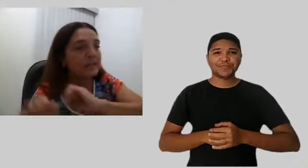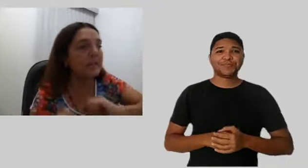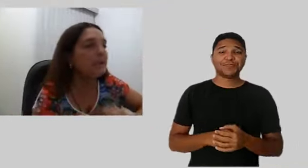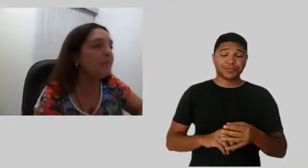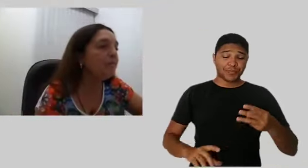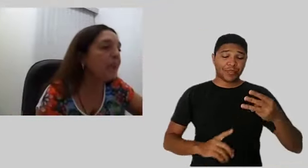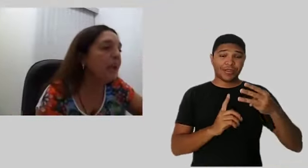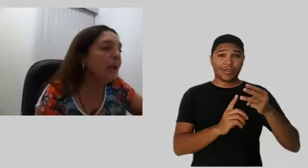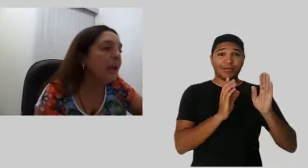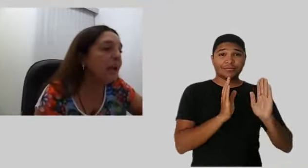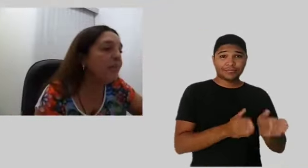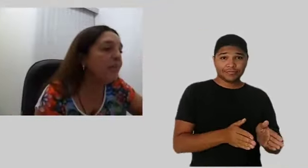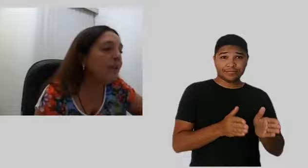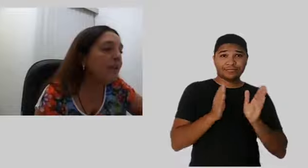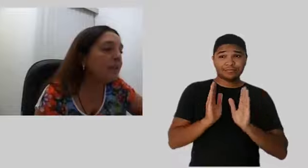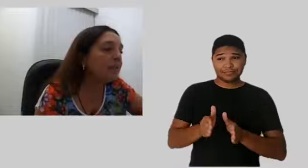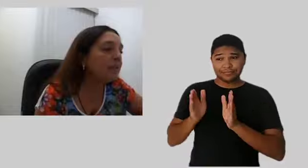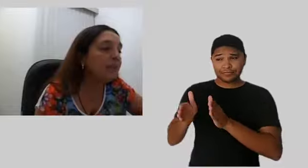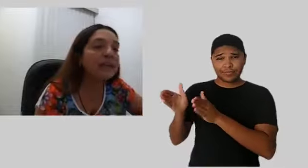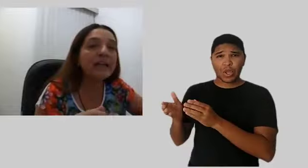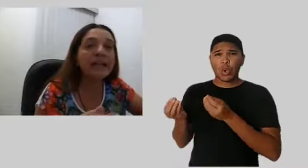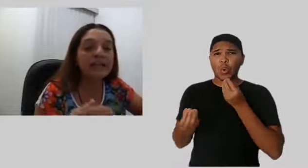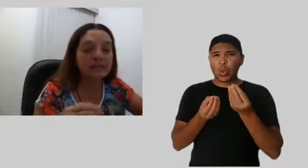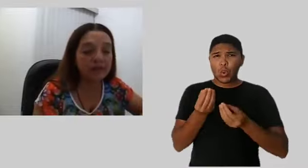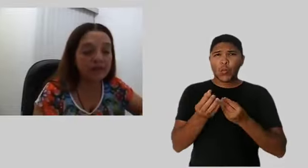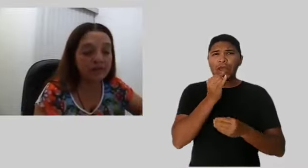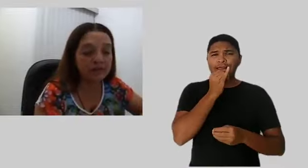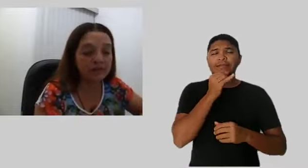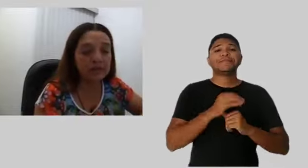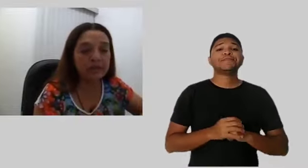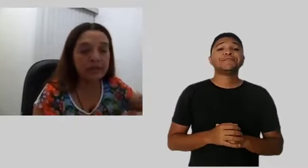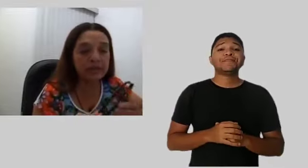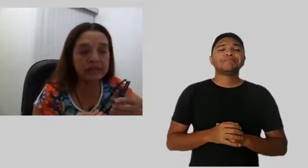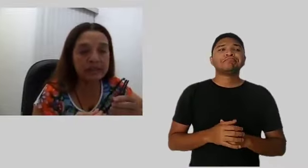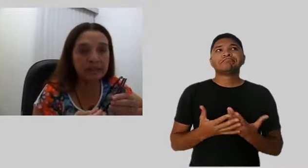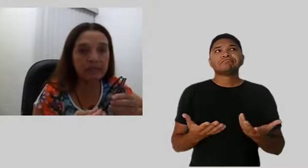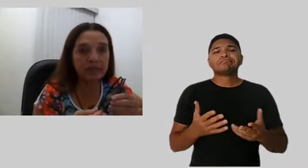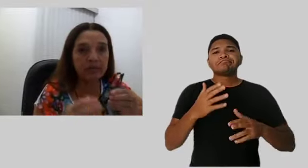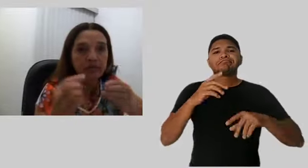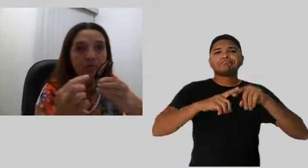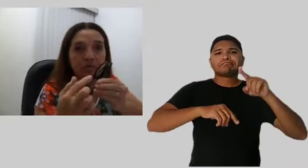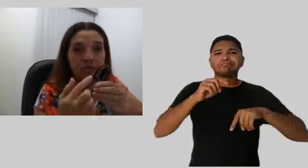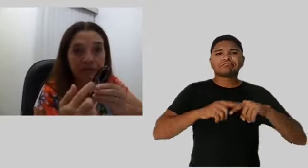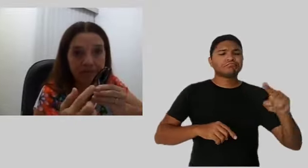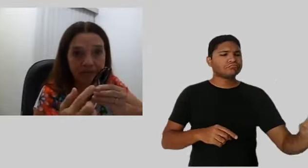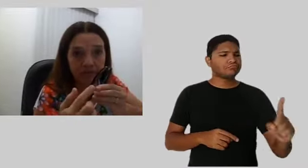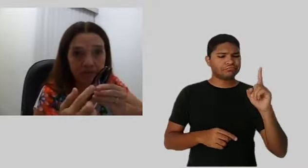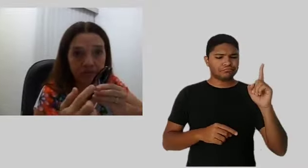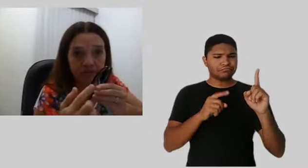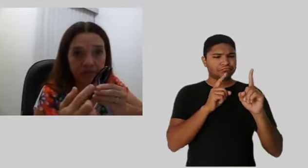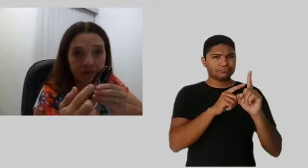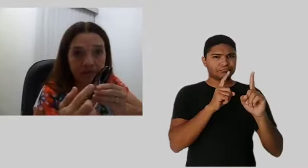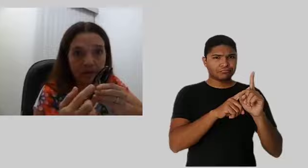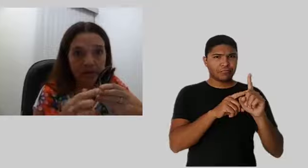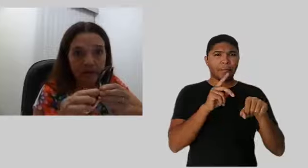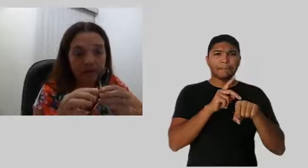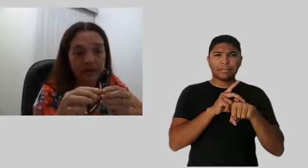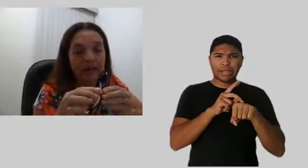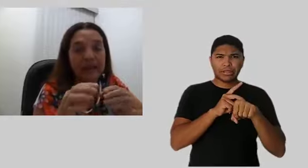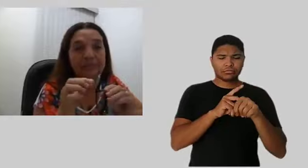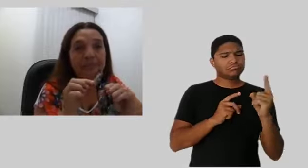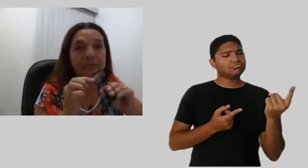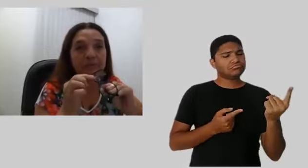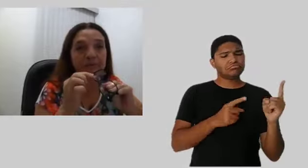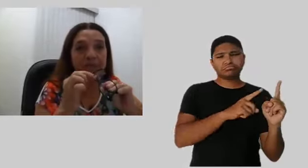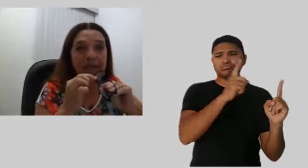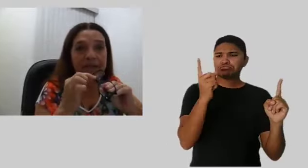banho, certo? Aí vem a questão da encadeia. Então, ela vai juntando esse elemento com o outro porque é preto,